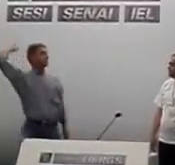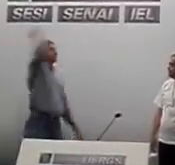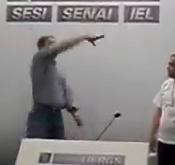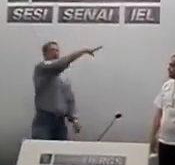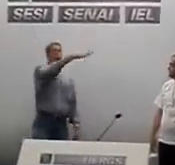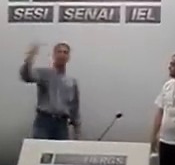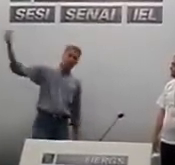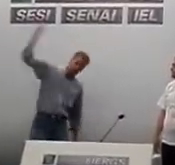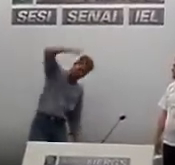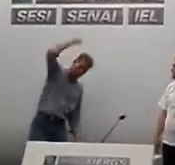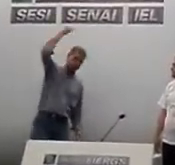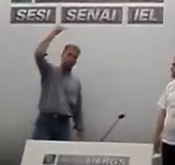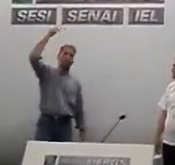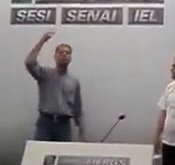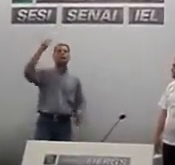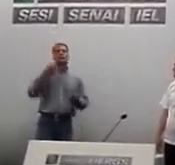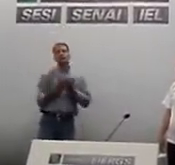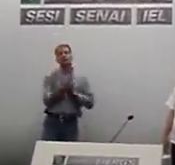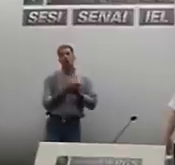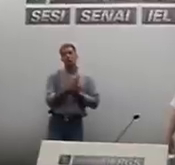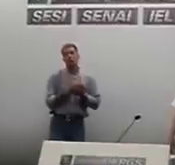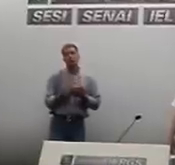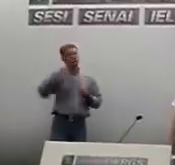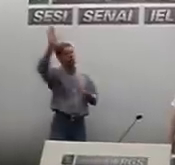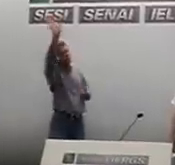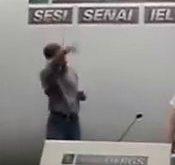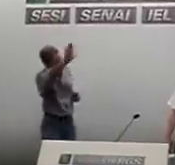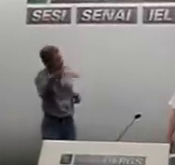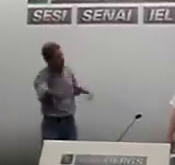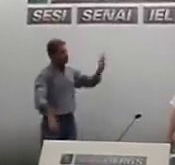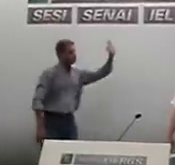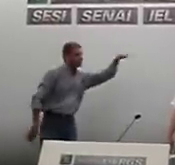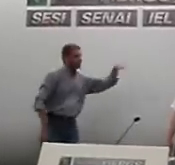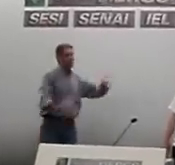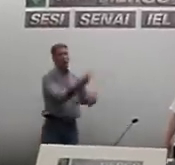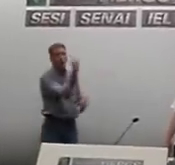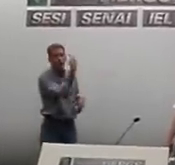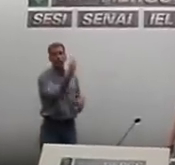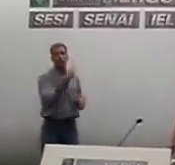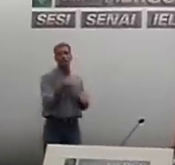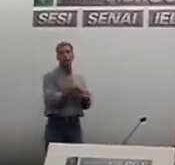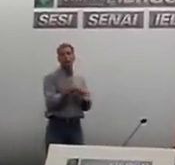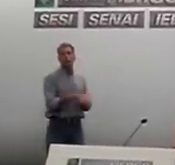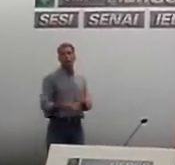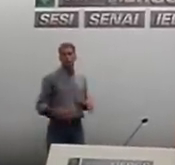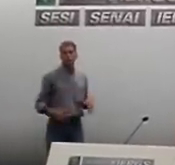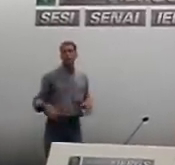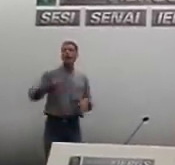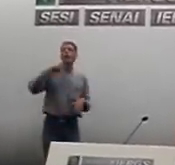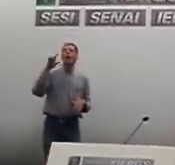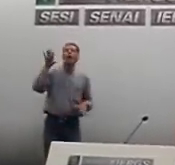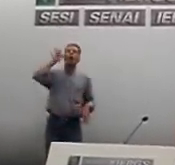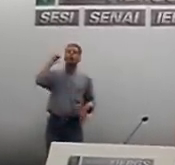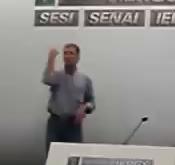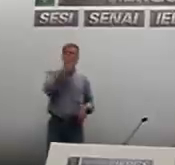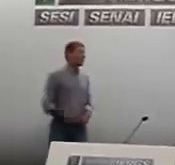Então, por exemplo, bate o papel na cabeça do surdo. Isso também é culpado com o áudio, não é adequado